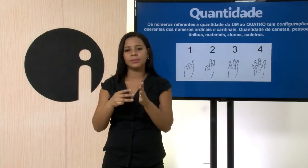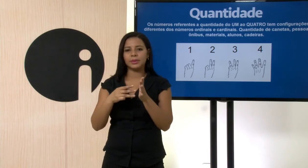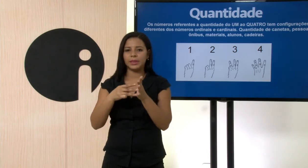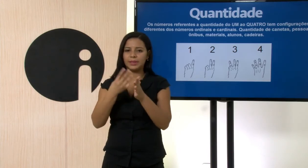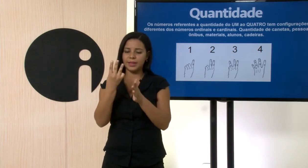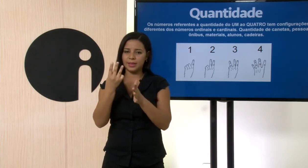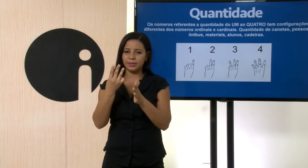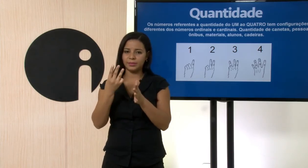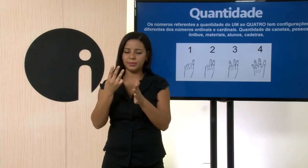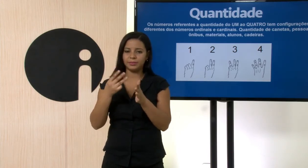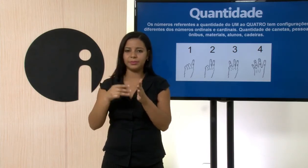terceira